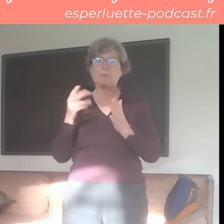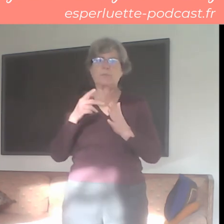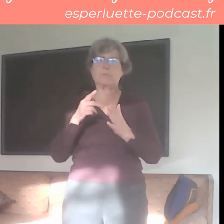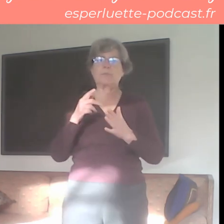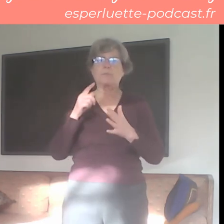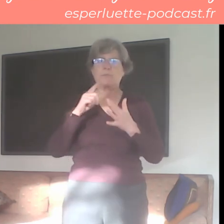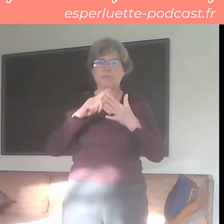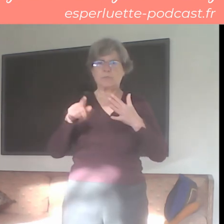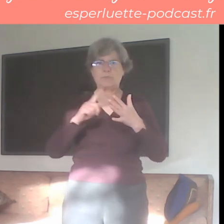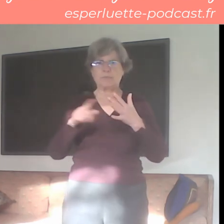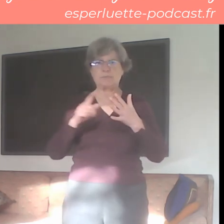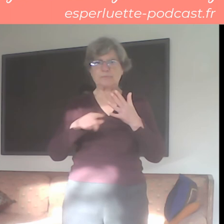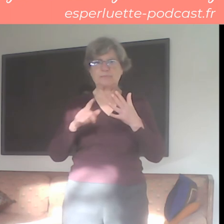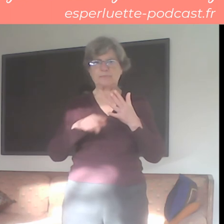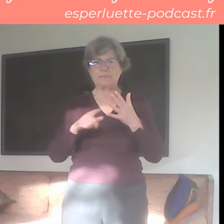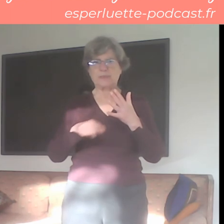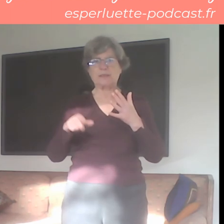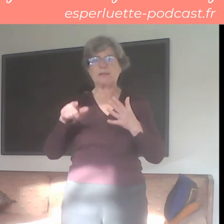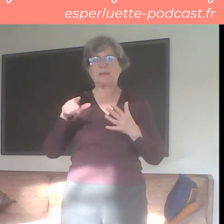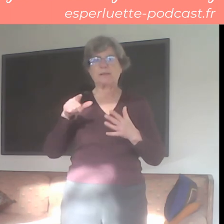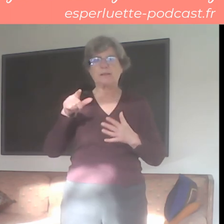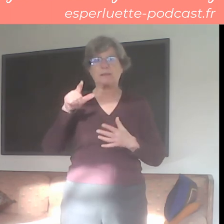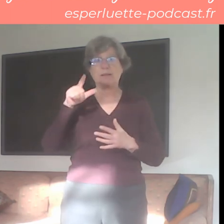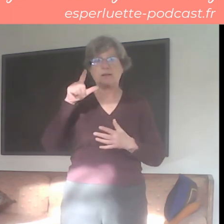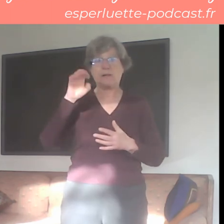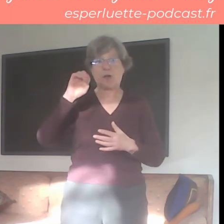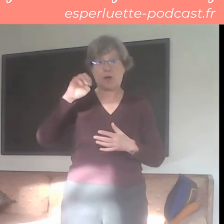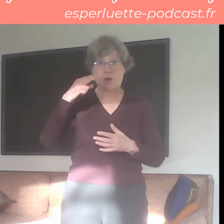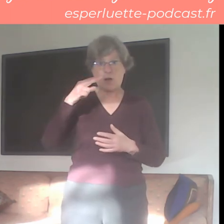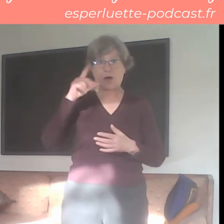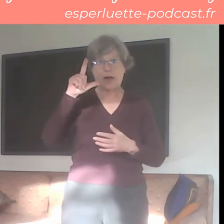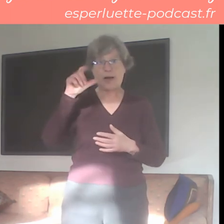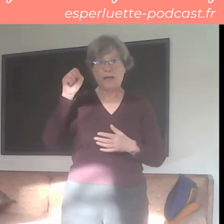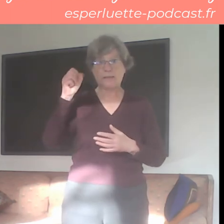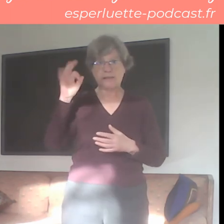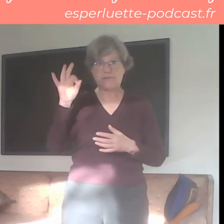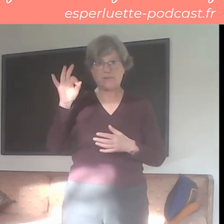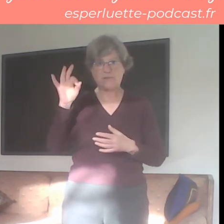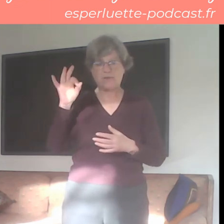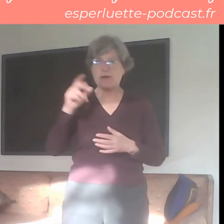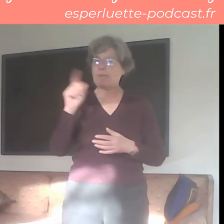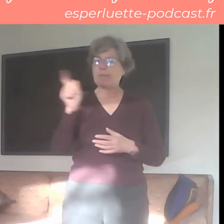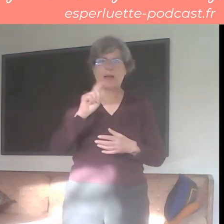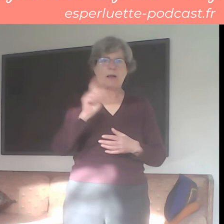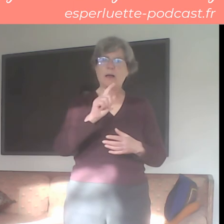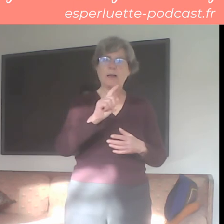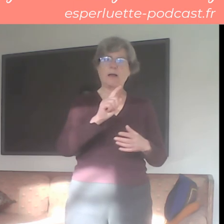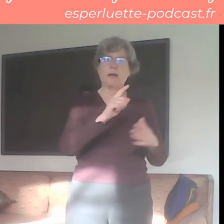sourds pour qu'il y ait de la langue des signes. Je trouve ça bien, parce que tout ce qui peut faire connaître la langue des signes, c'est bien, mais